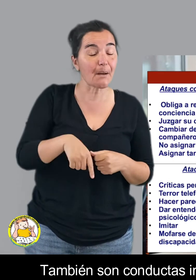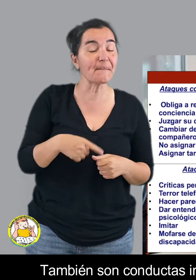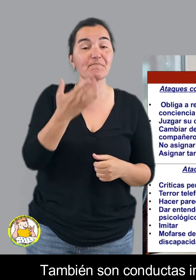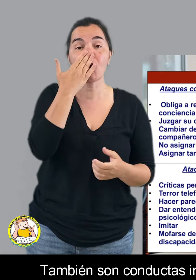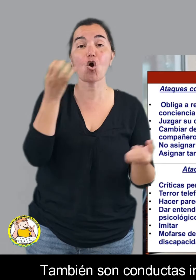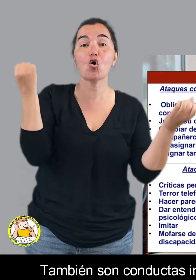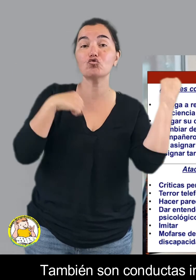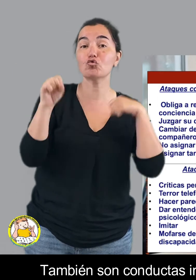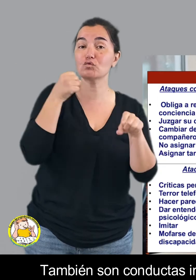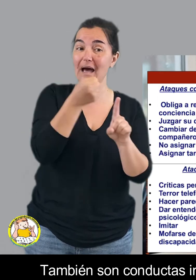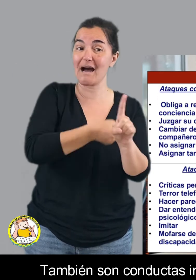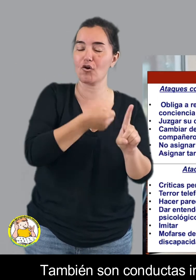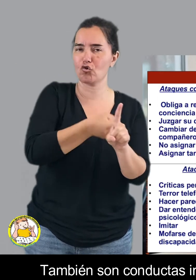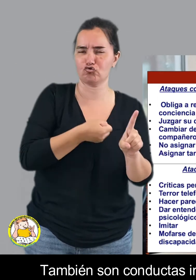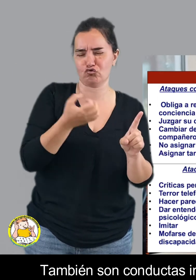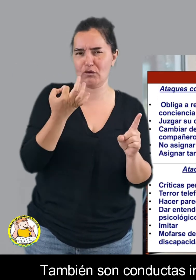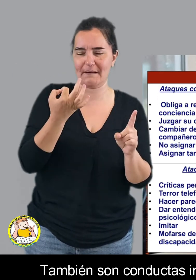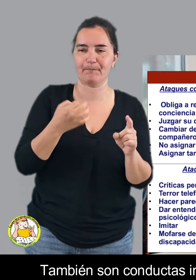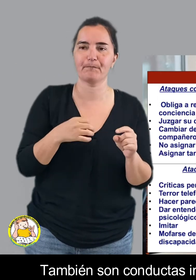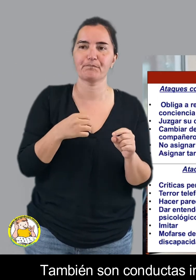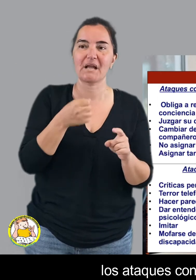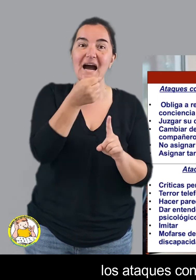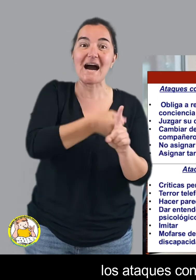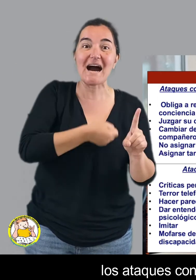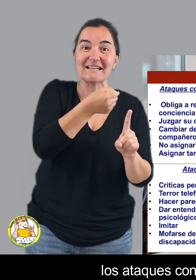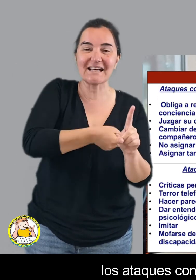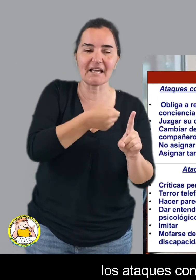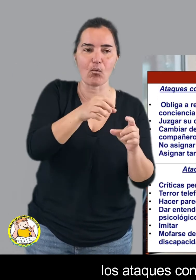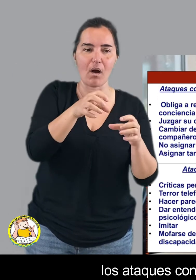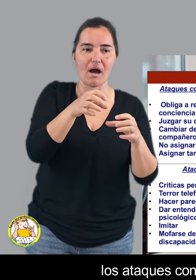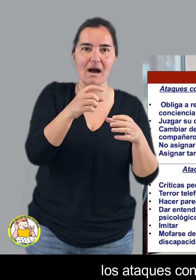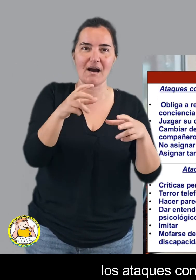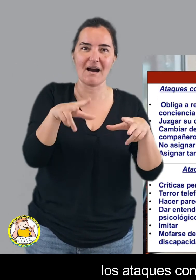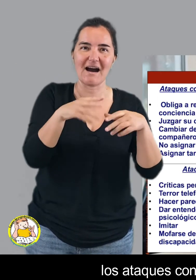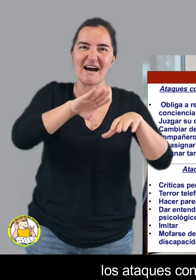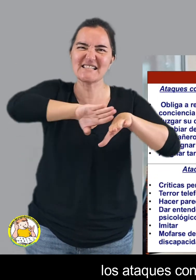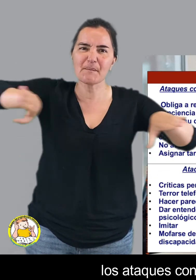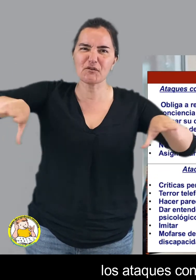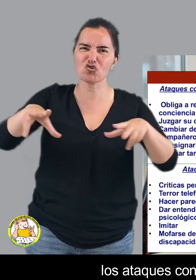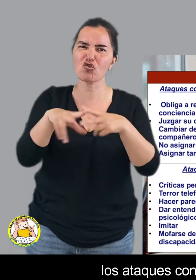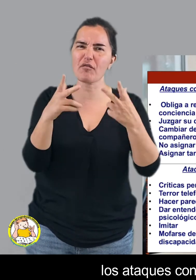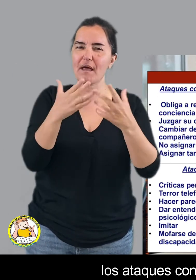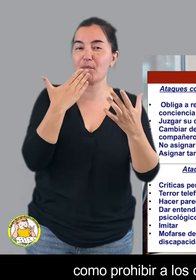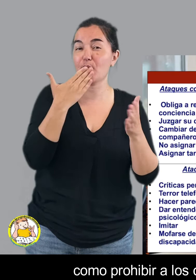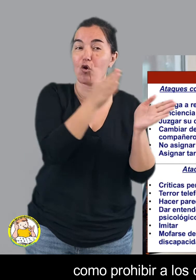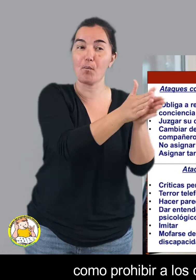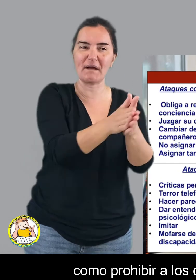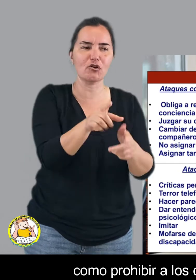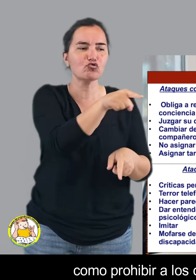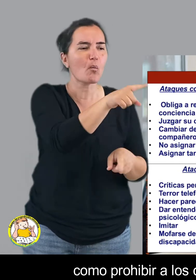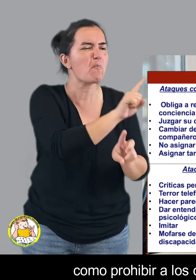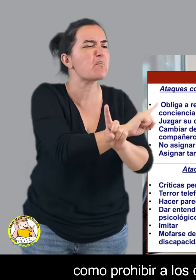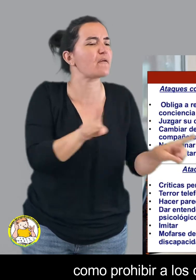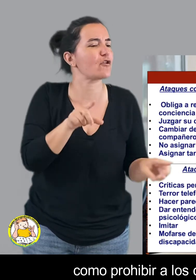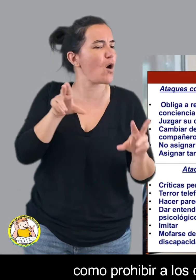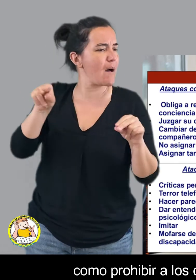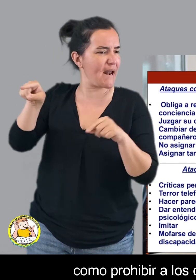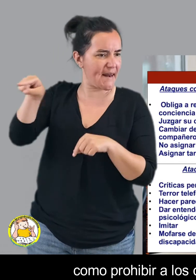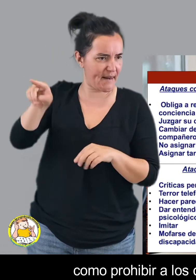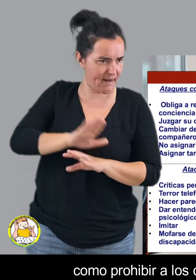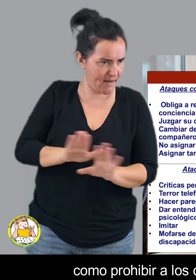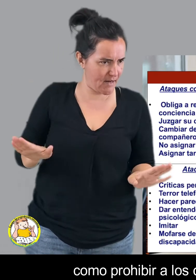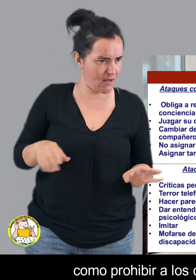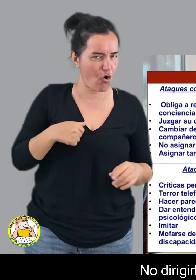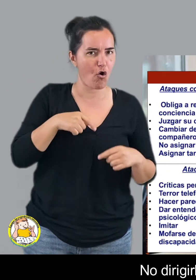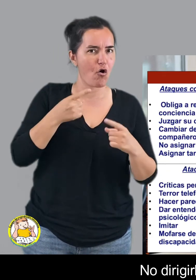También son conductas incluidas dentro del acoso laboral o mobbing los ataques con aislamiento social en la empresa, como prohibir a los compañeros que